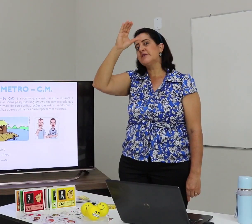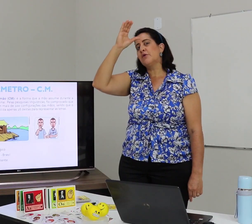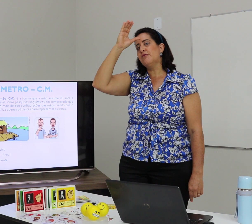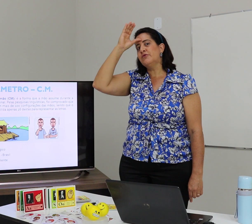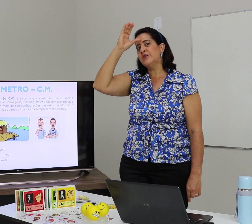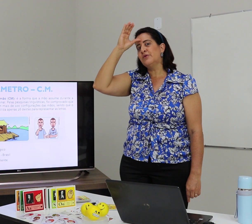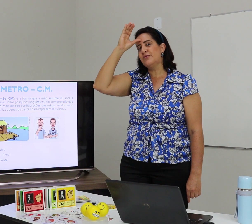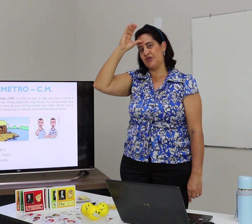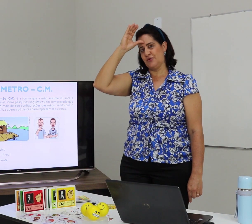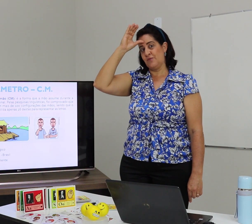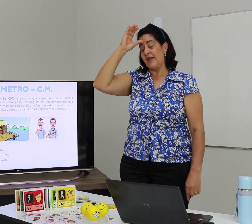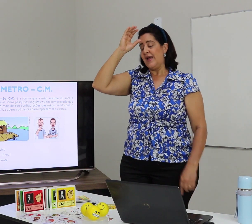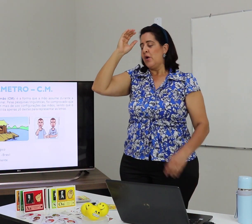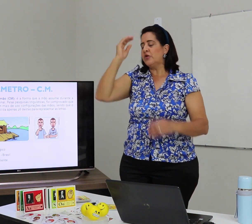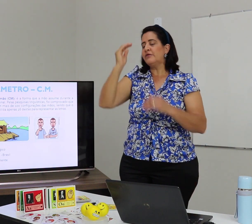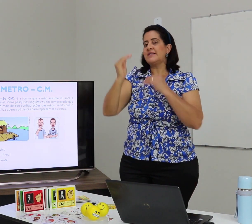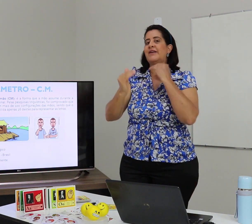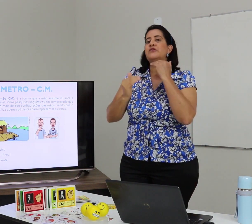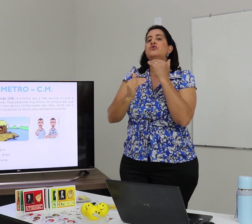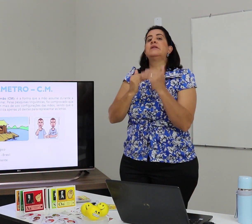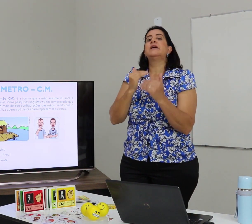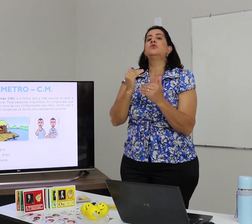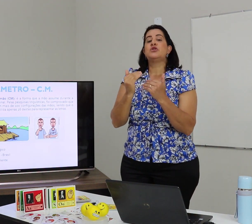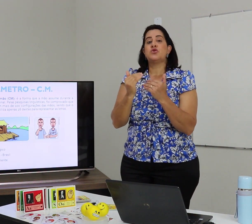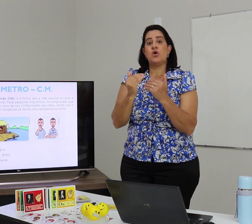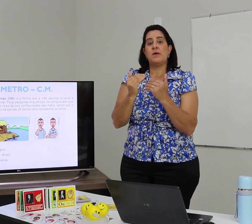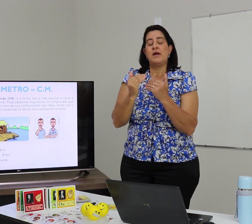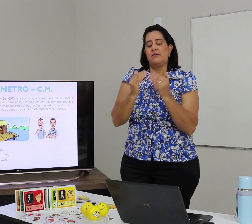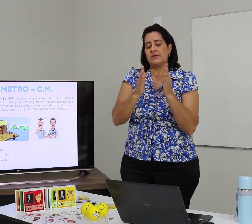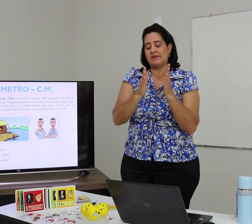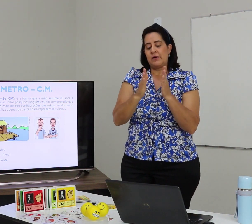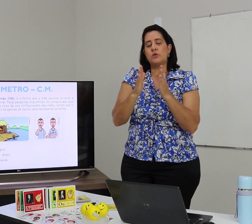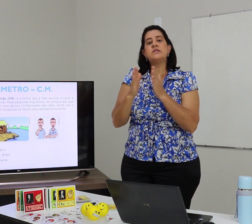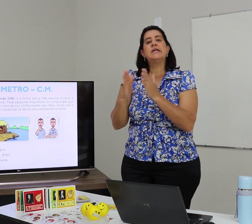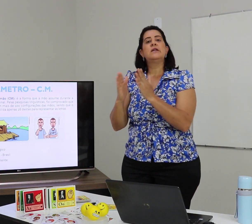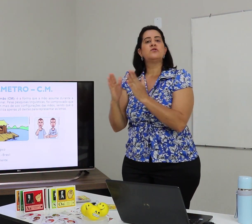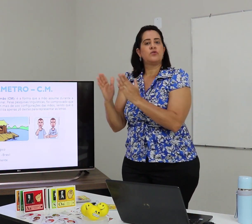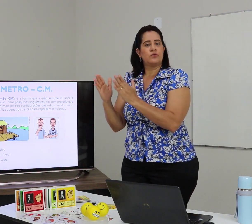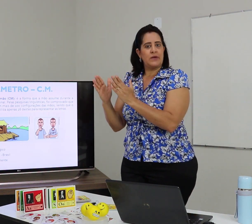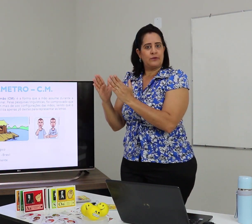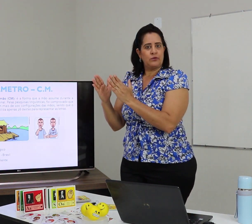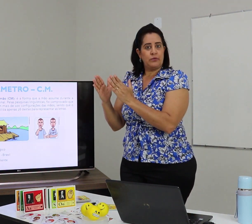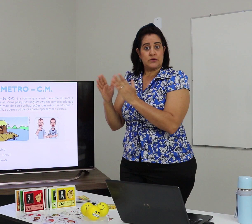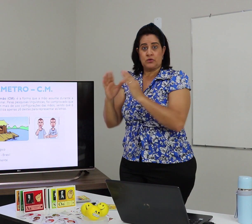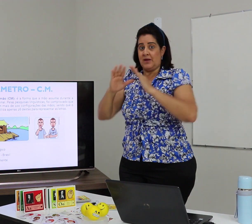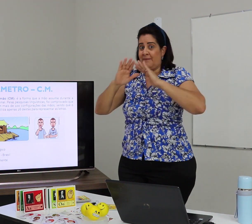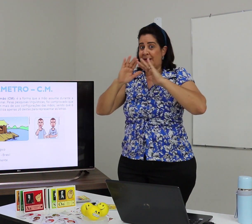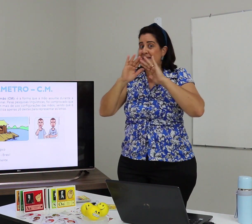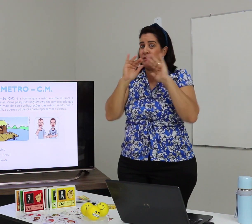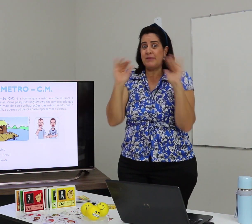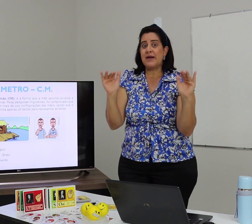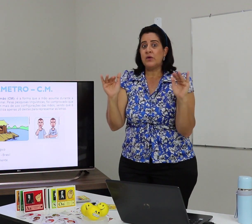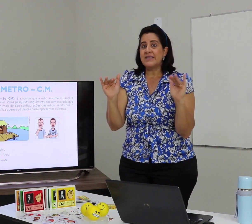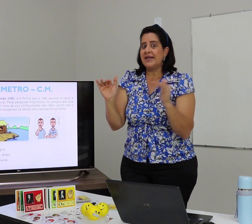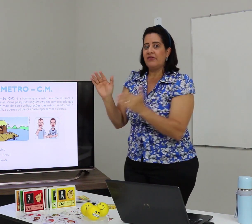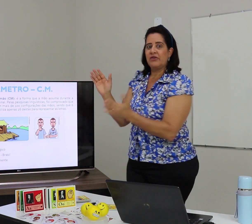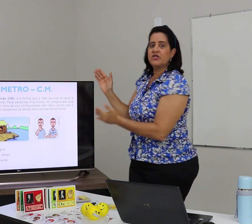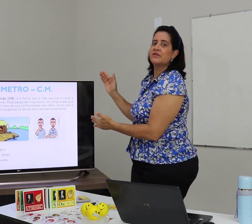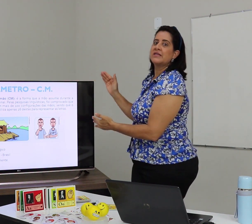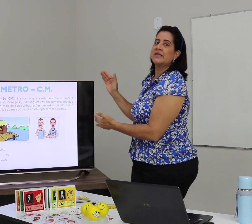ser confundido com tio. Quando você vai estudando o idioma, você vai conseguindo estruturar tudo isso. Mas a primeira coisa relevante é você